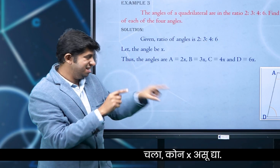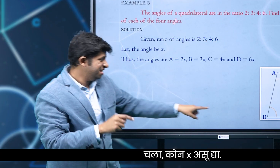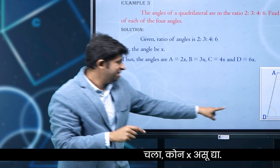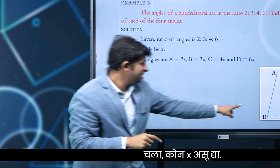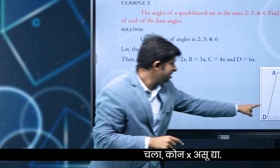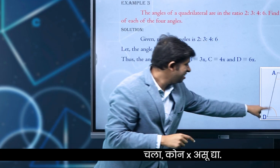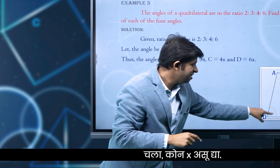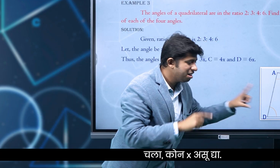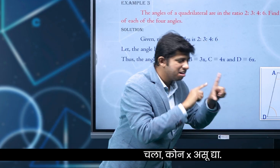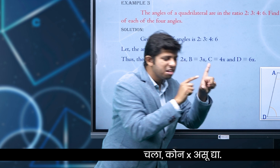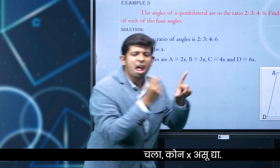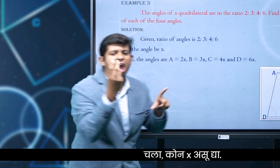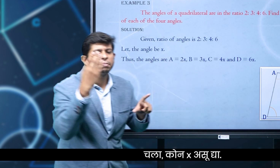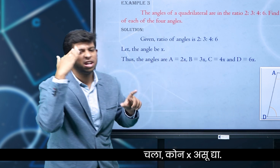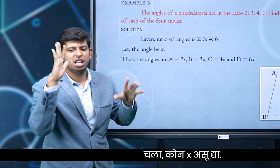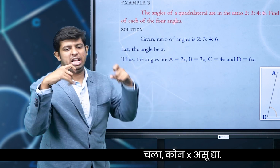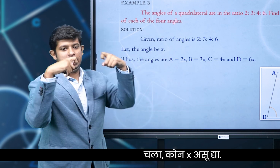चला कोण x असू घ्या.